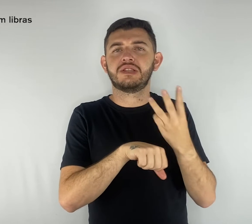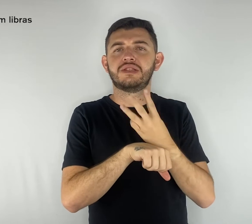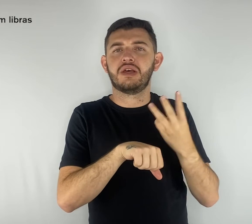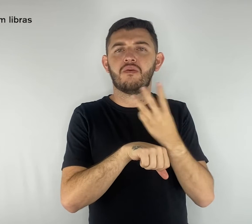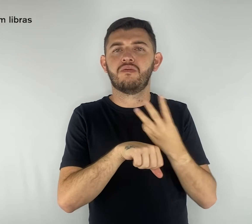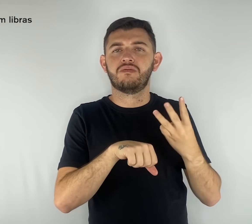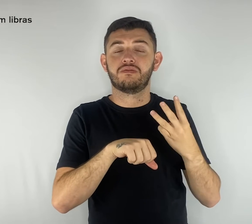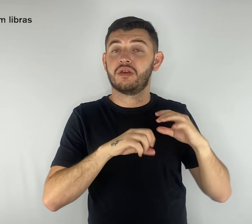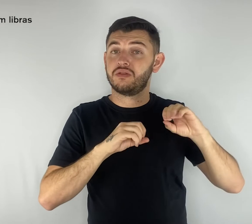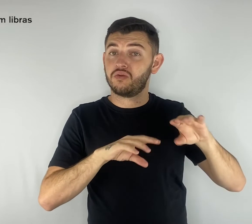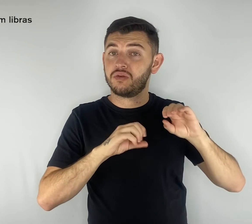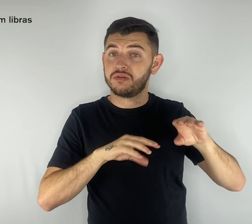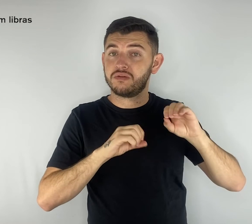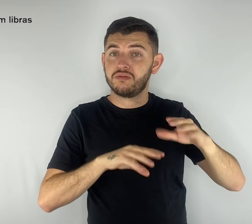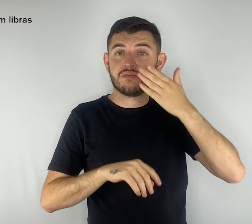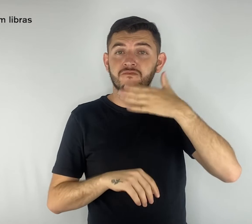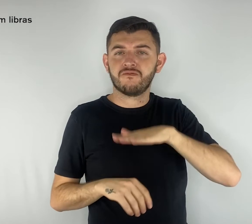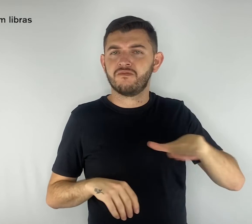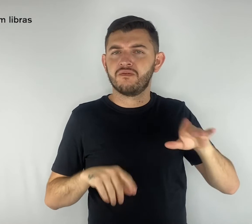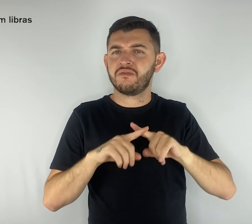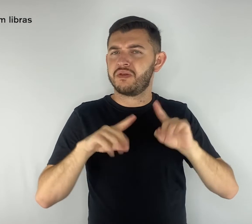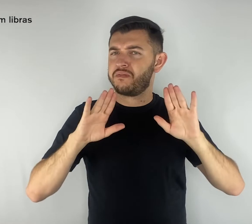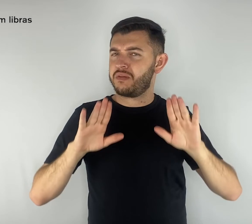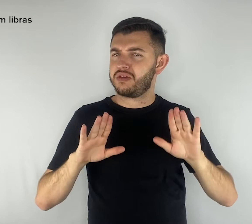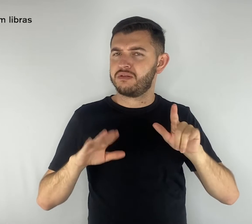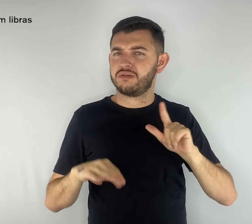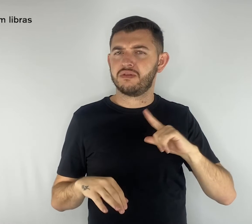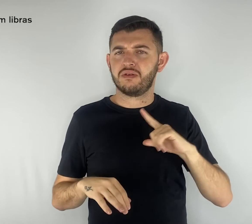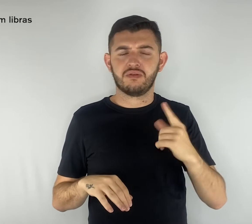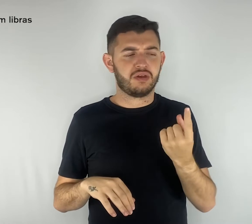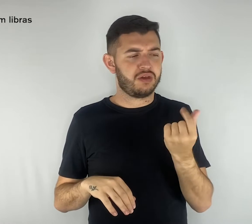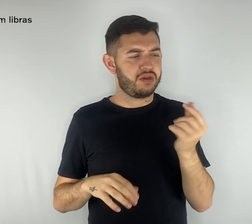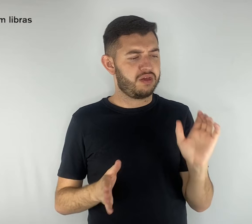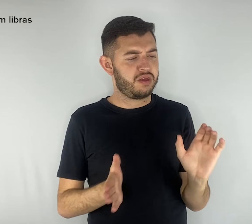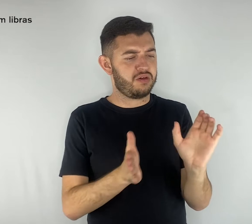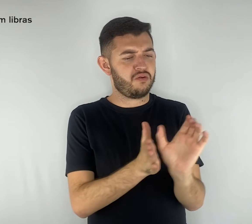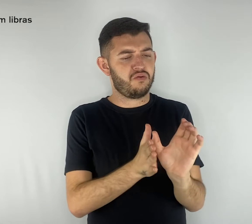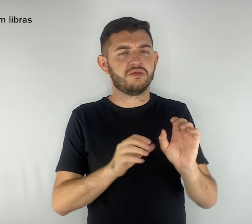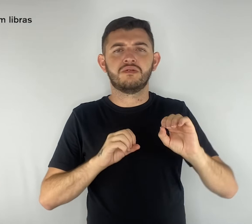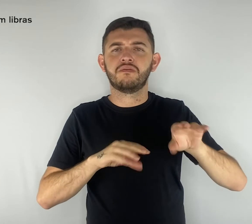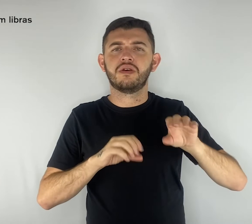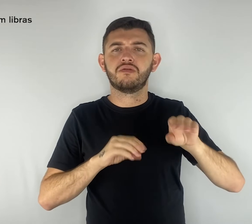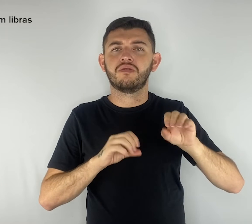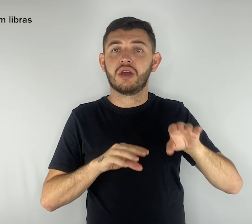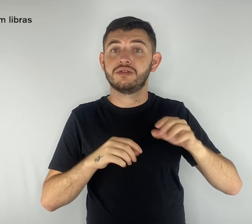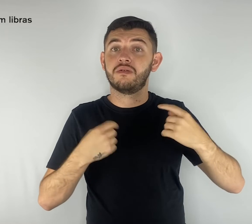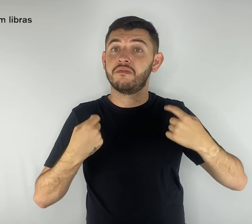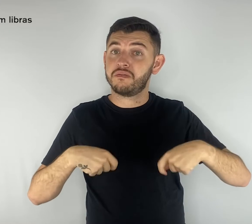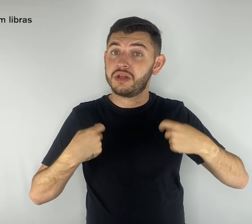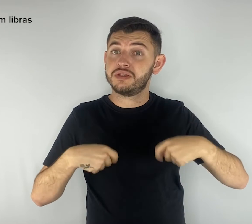infantil. Entretanto, se havia uma destinação de recursos para a educação, deveria ter